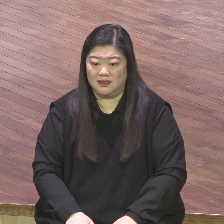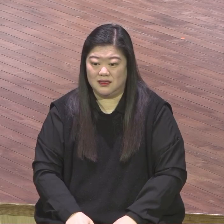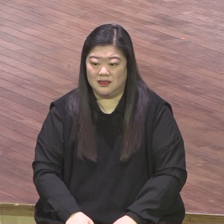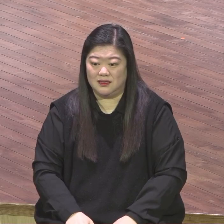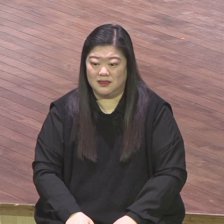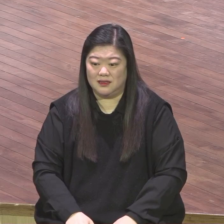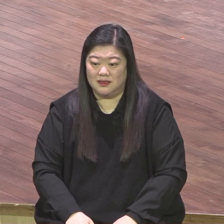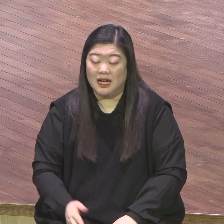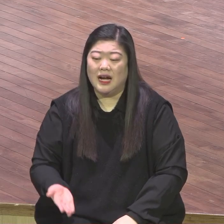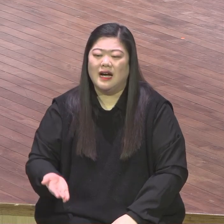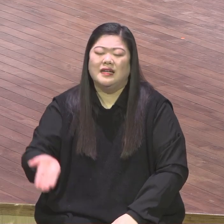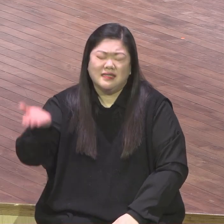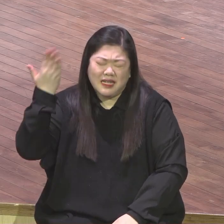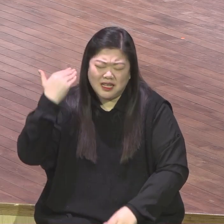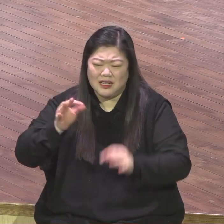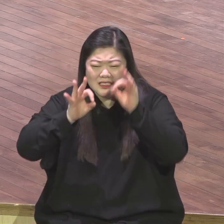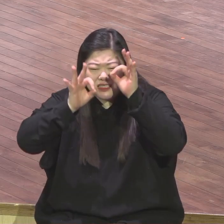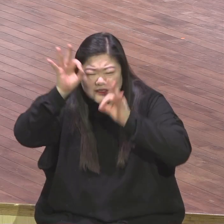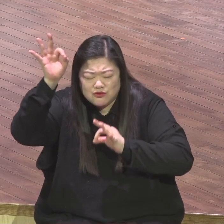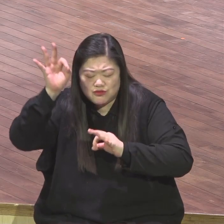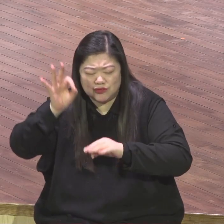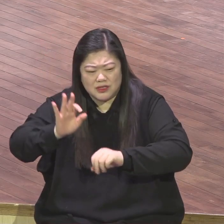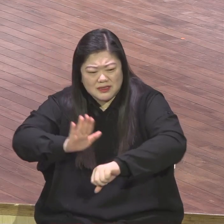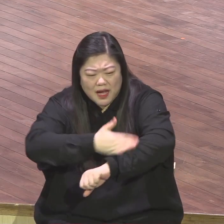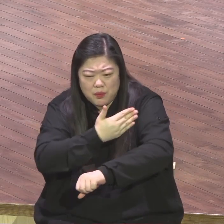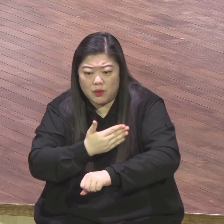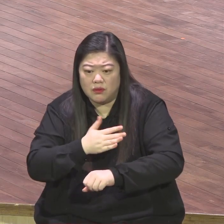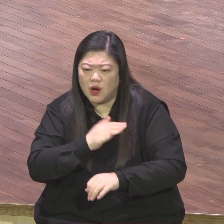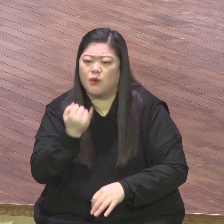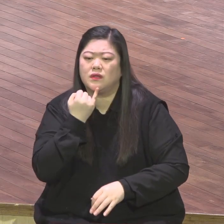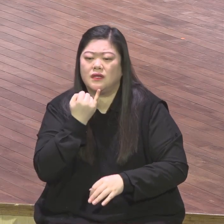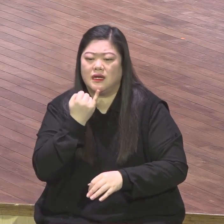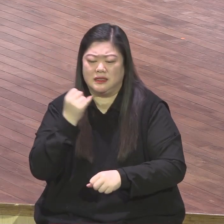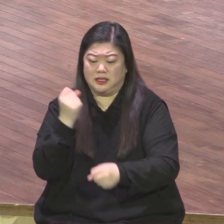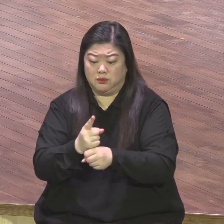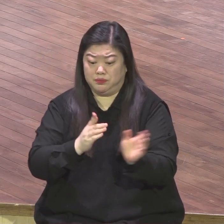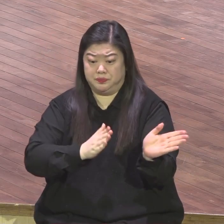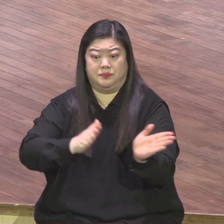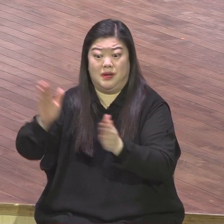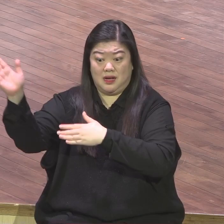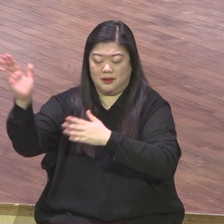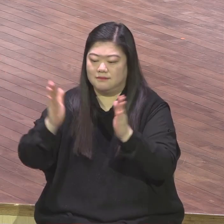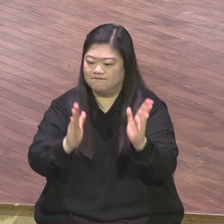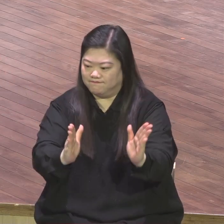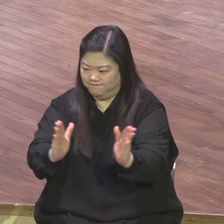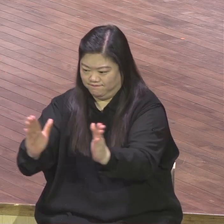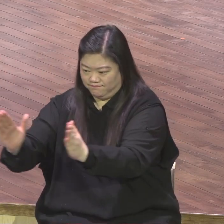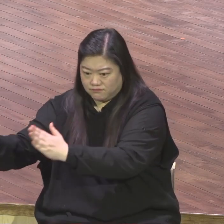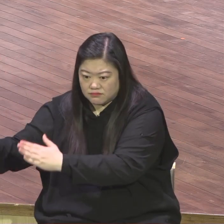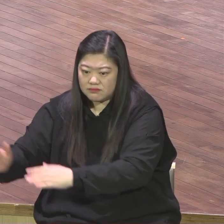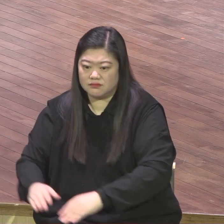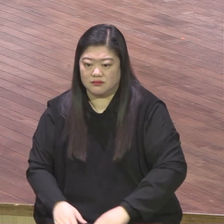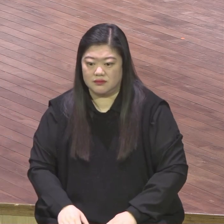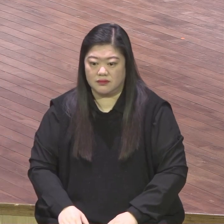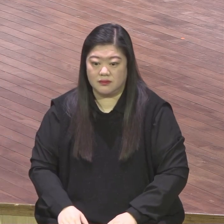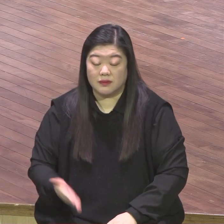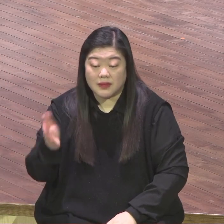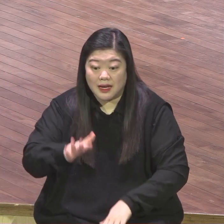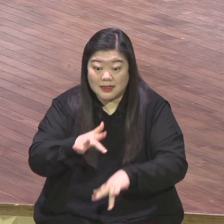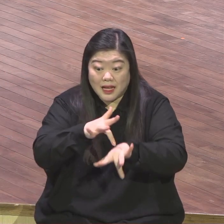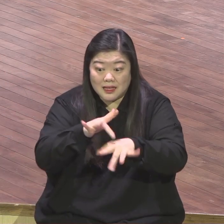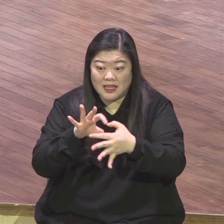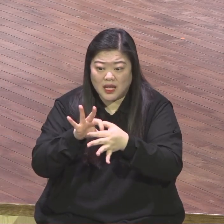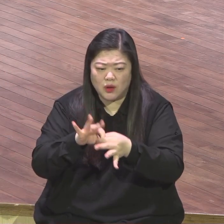다 끝났어. 아멘. 잊어버리고. 과거 그거 쫙 가지면요. 이 사단이 과거 가지고 자꾸